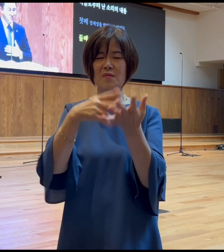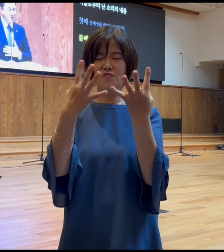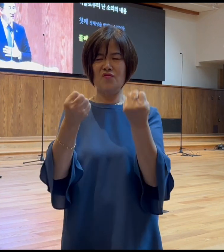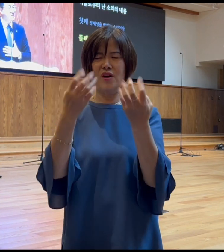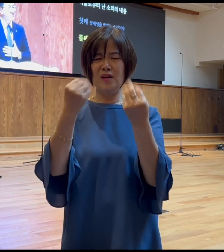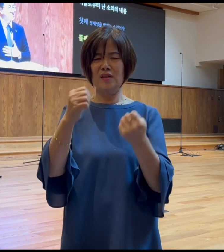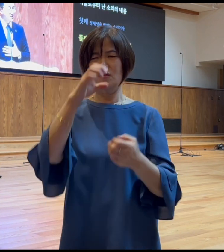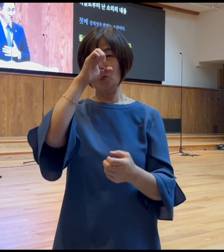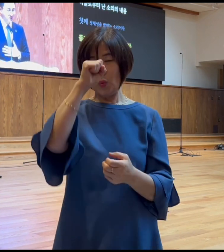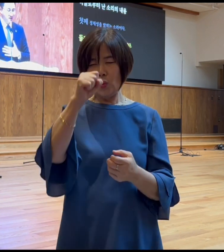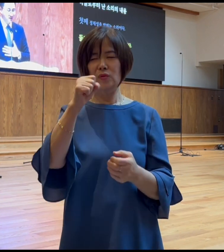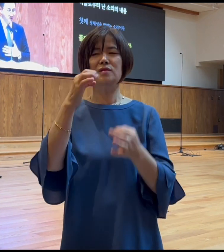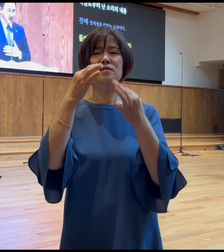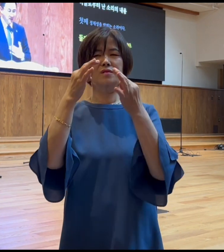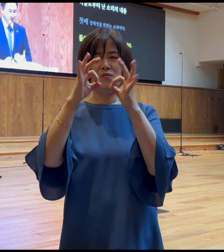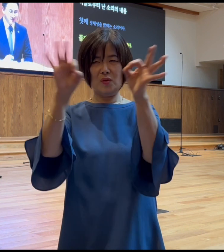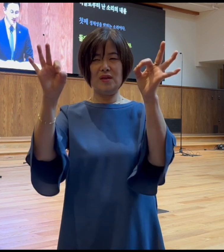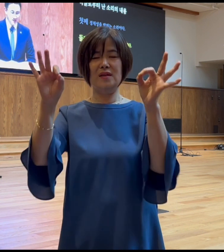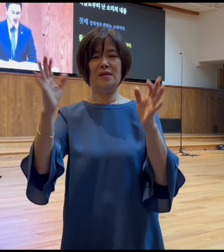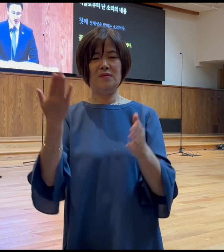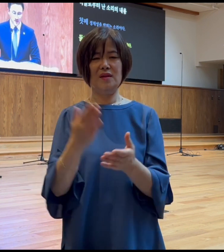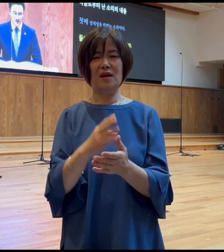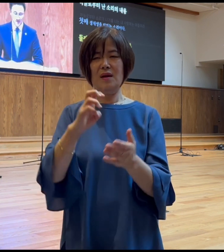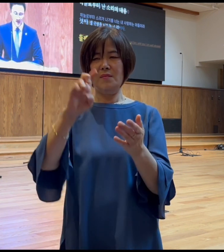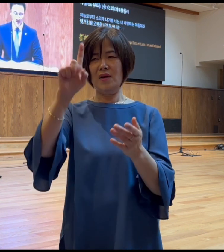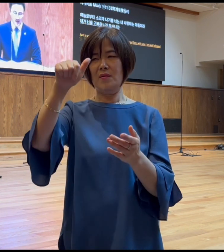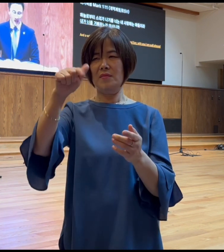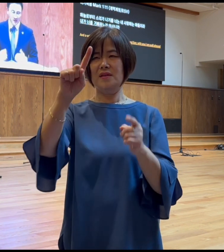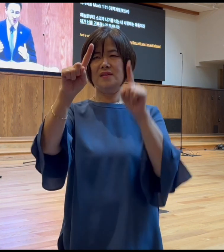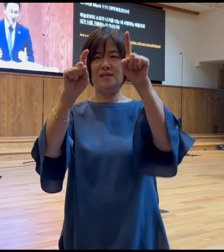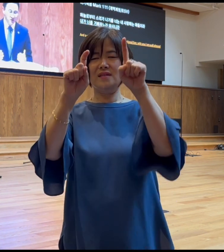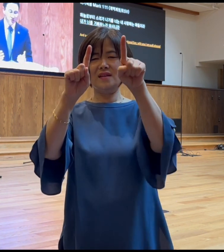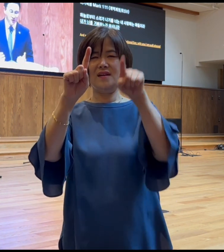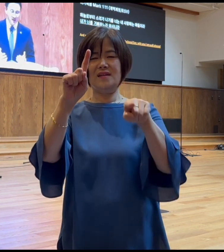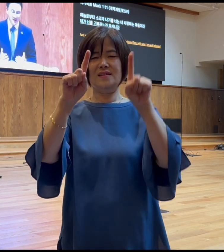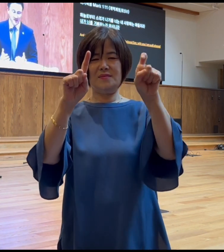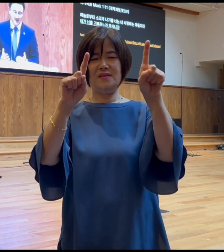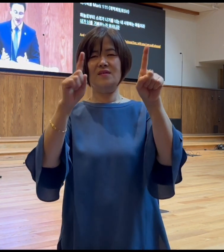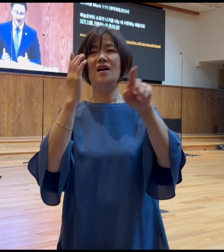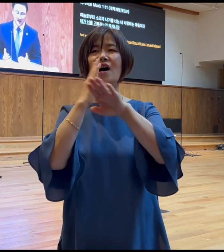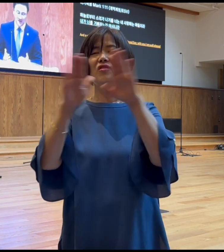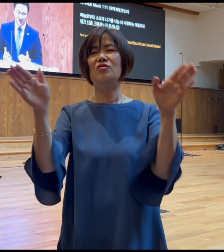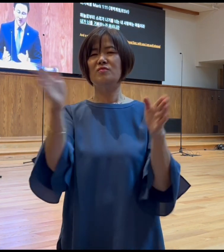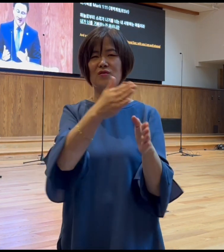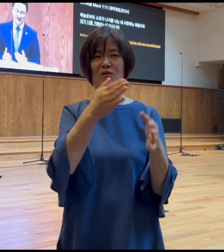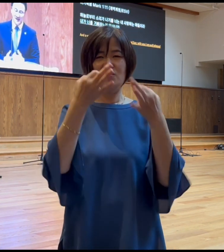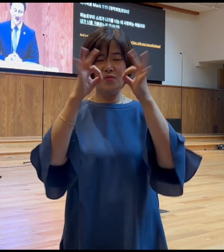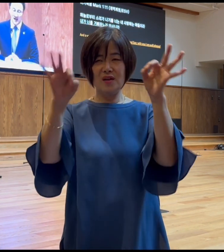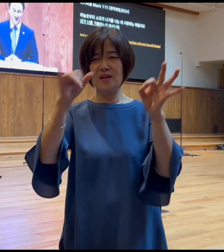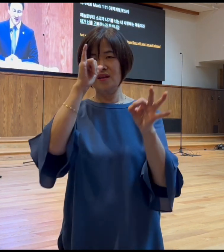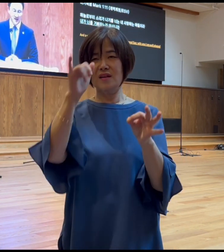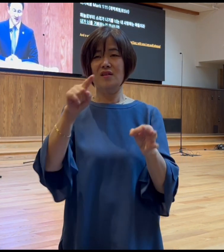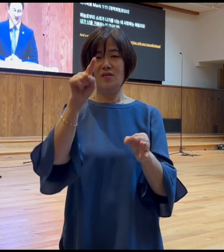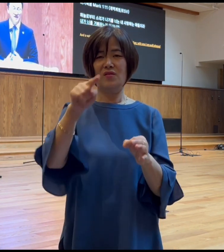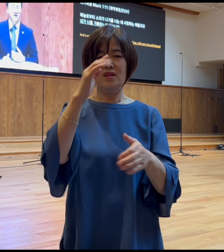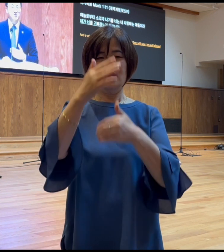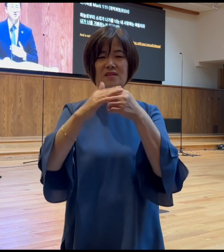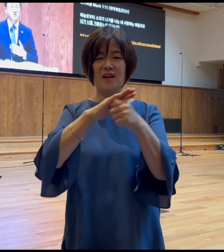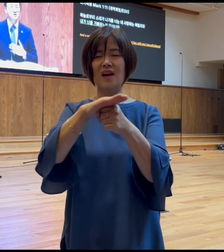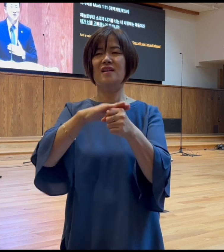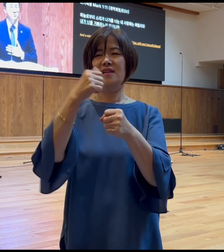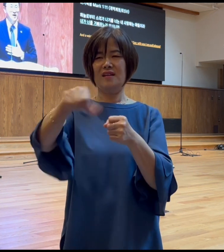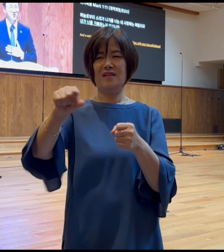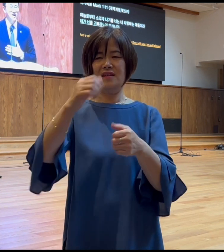존재의 무한한 긍정의 소리. 마가복음 1장 11절 말씀에 하늘로부터 소리가 나기를 너는 내 사랑하는 아들이라 내가